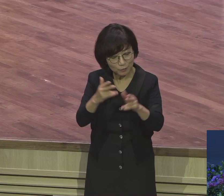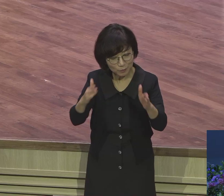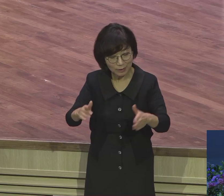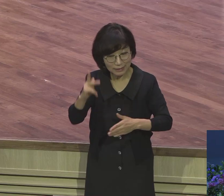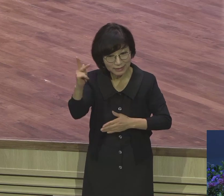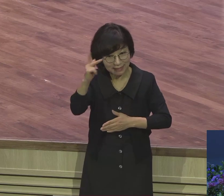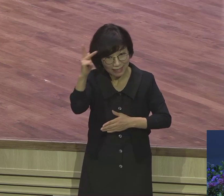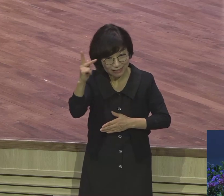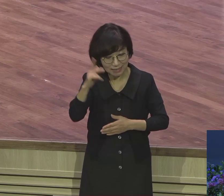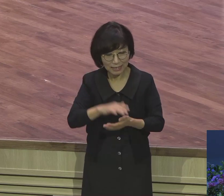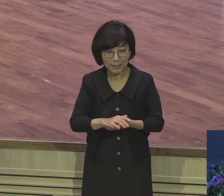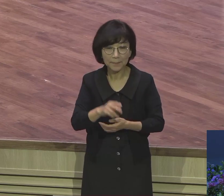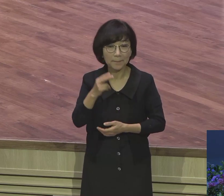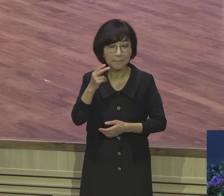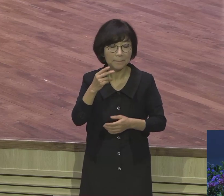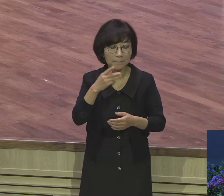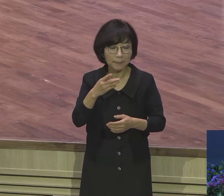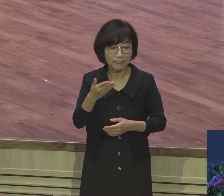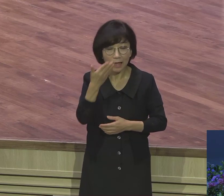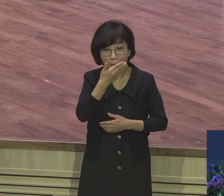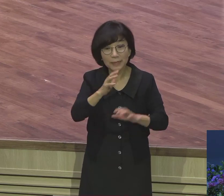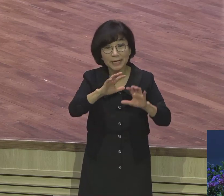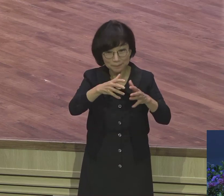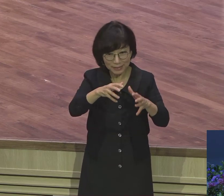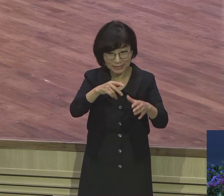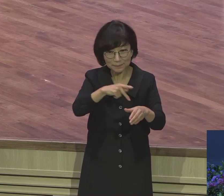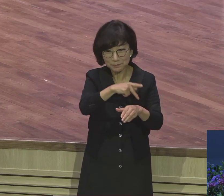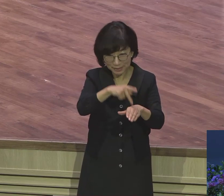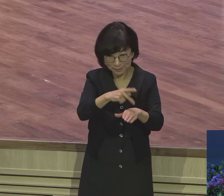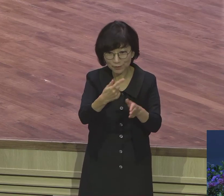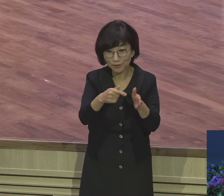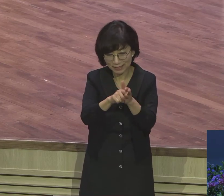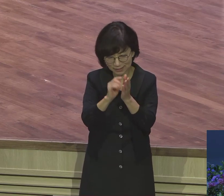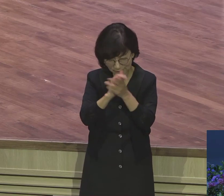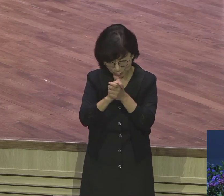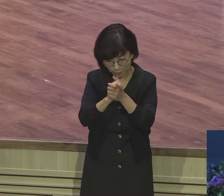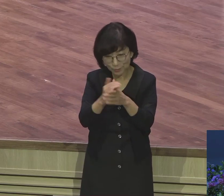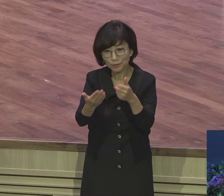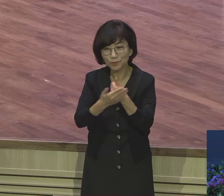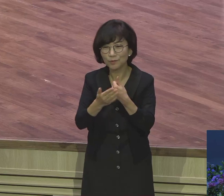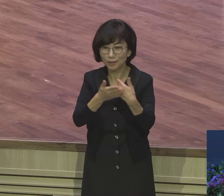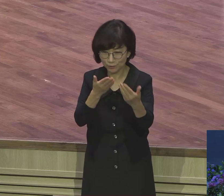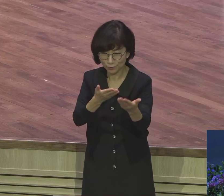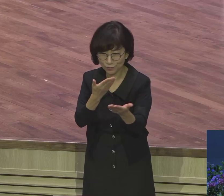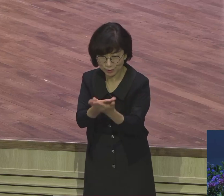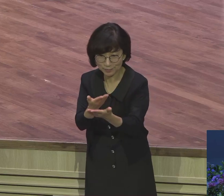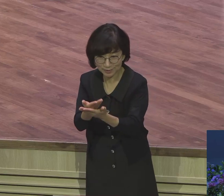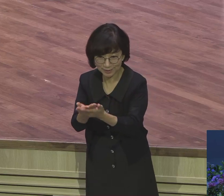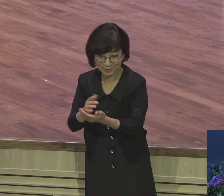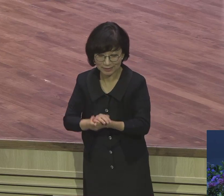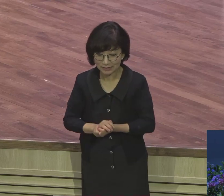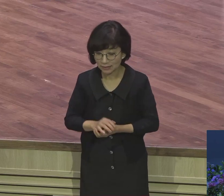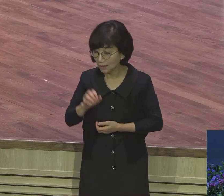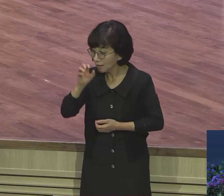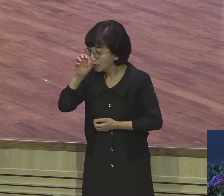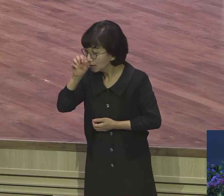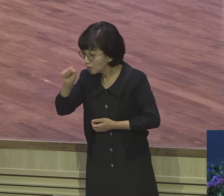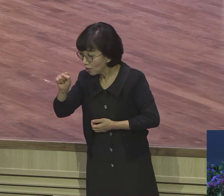이 현장 위에서 집중 기도해 주시기 바랍니다. 이것이 바로 선으로 악을 이기는 삶이에요.